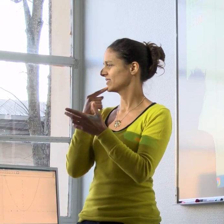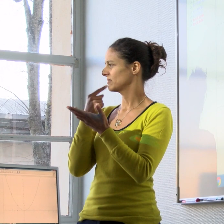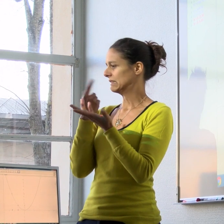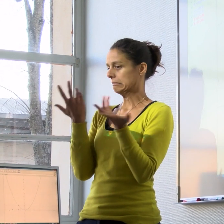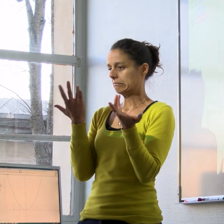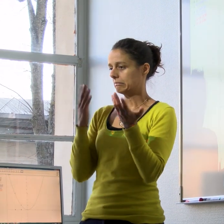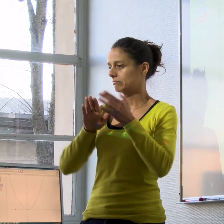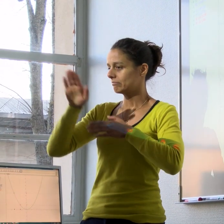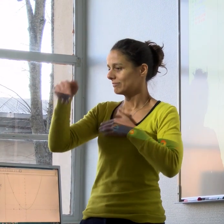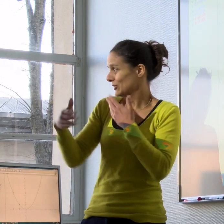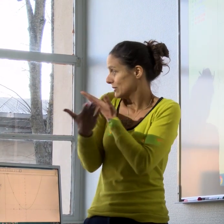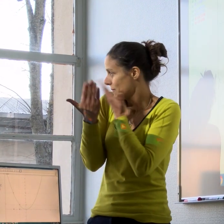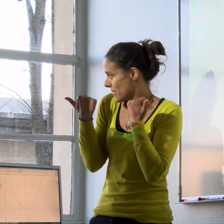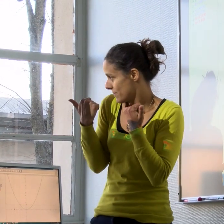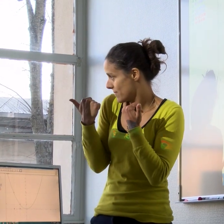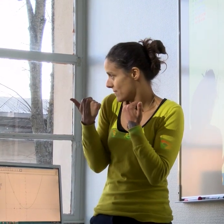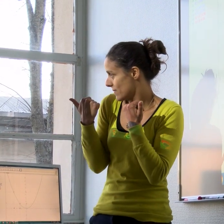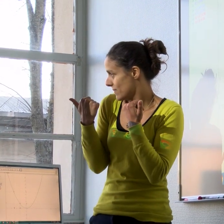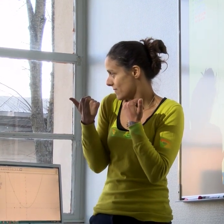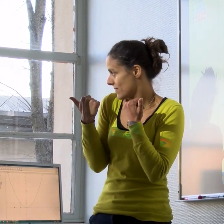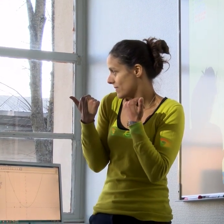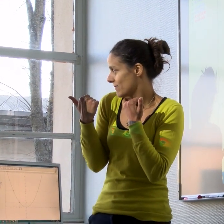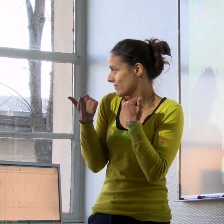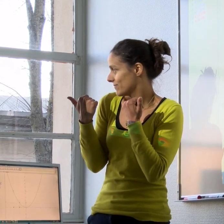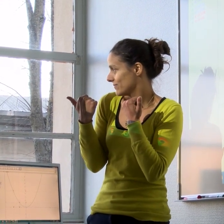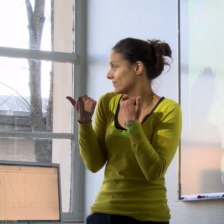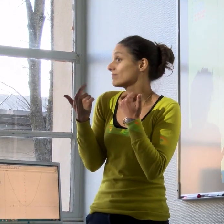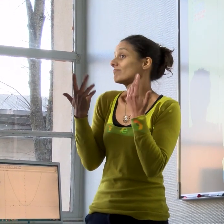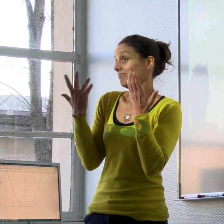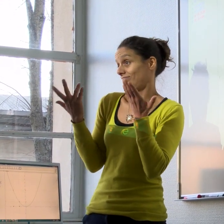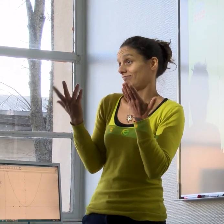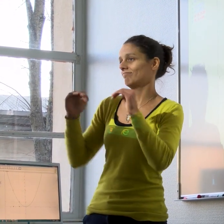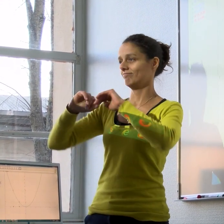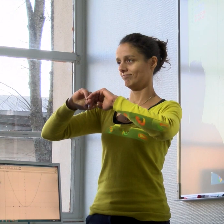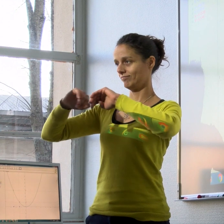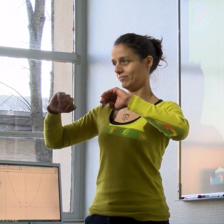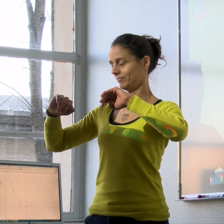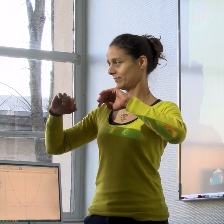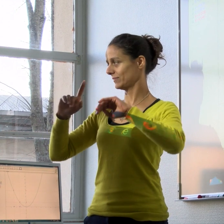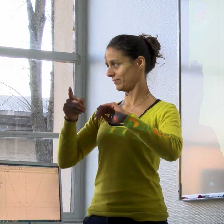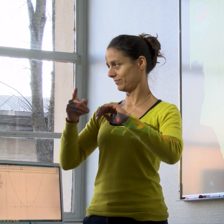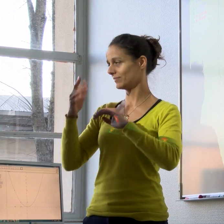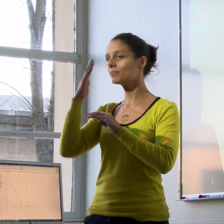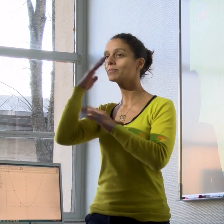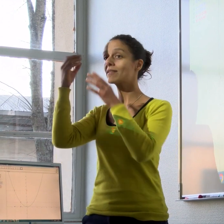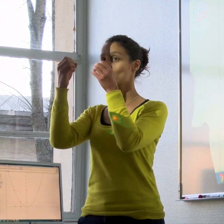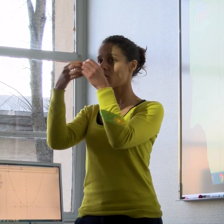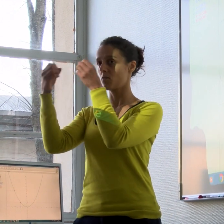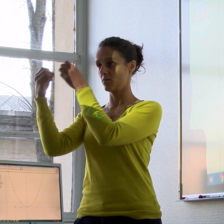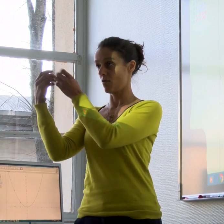un petit enfant, même s'il dans une famille entendante, tout petit, c'est essentiel qu'il apprenne la langue des signes, ou que les parents essayent de communiquer, même si ce n pas une langue des signes formidable,